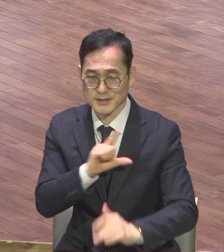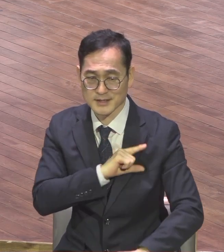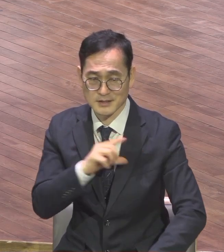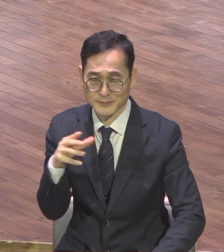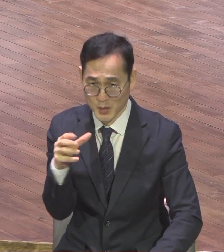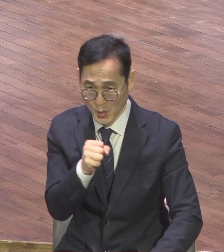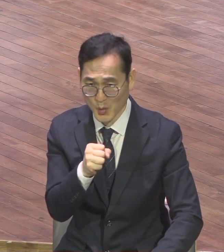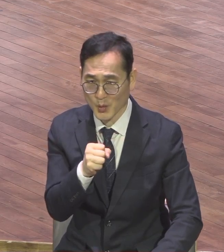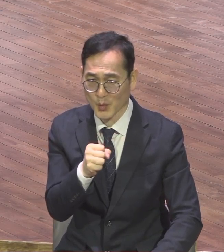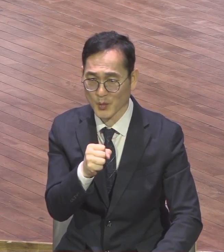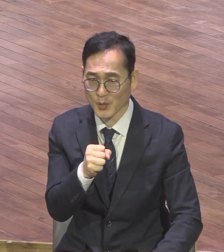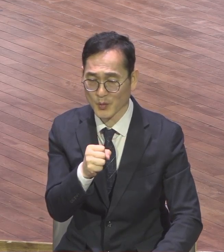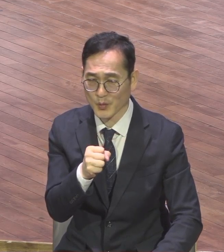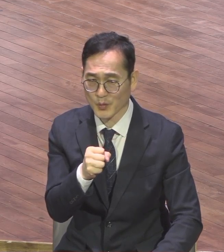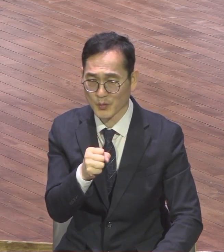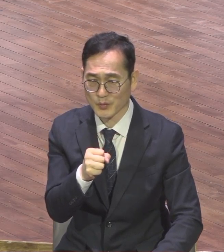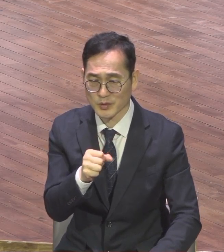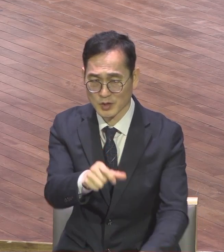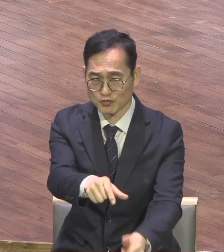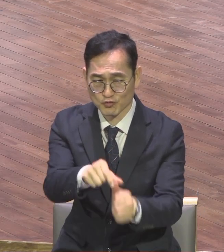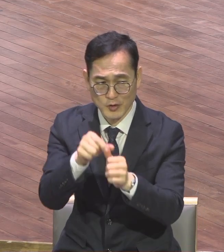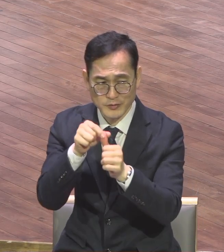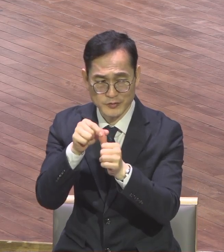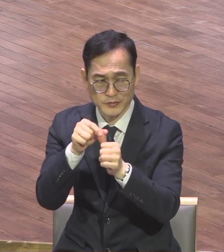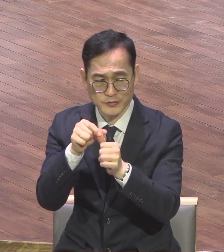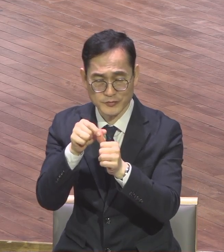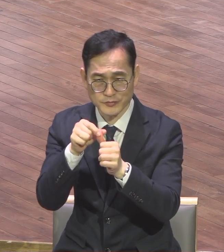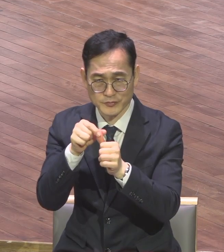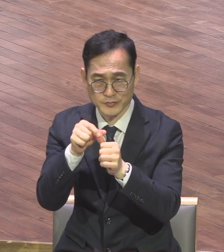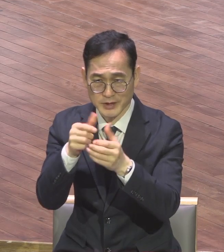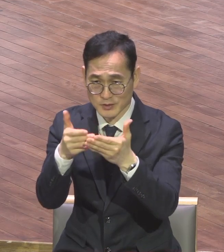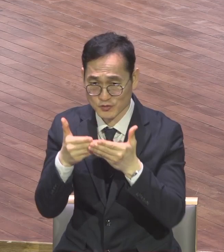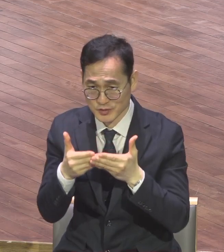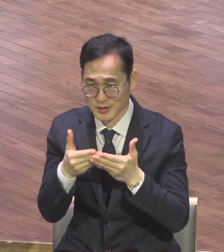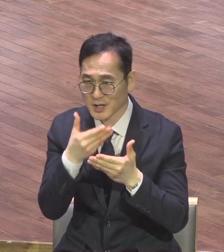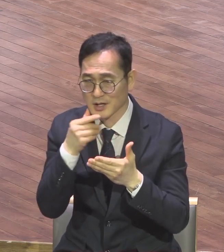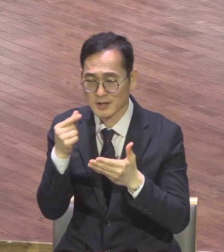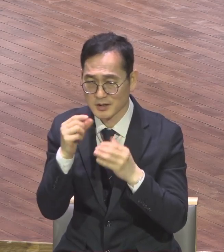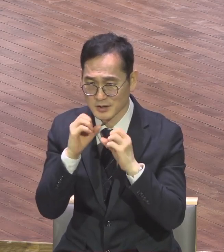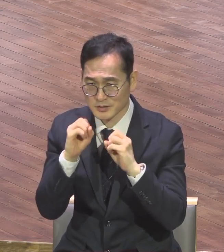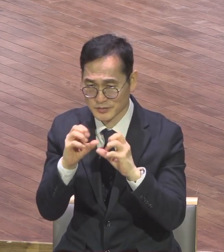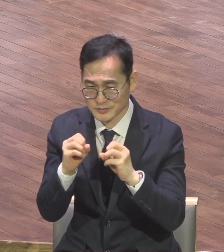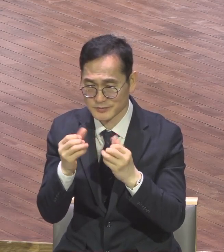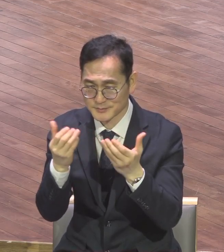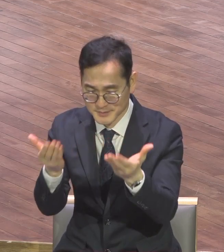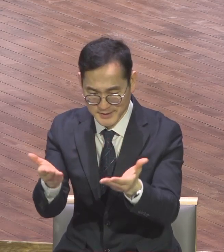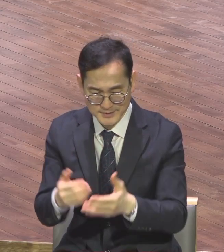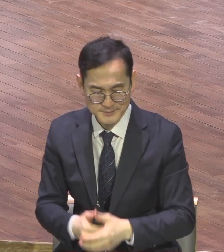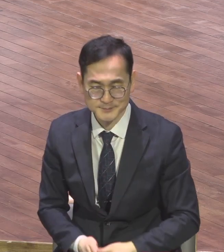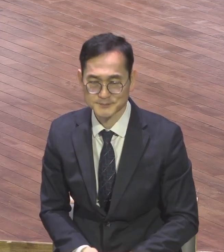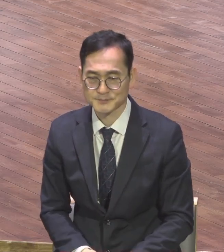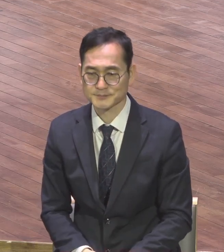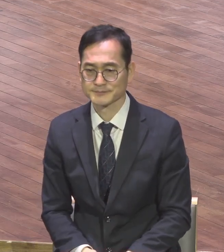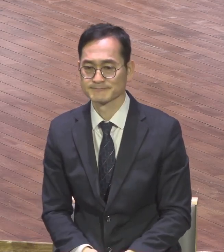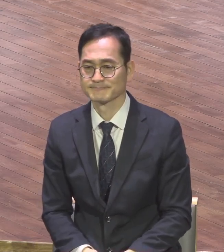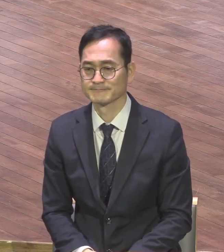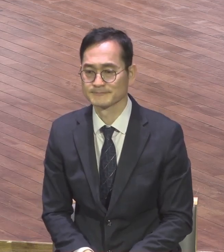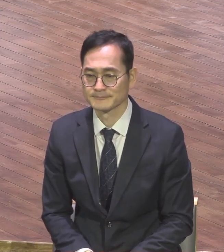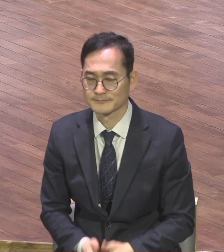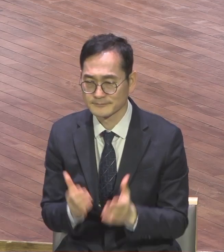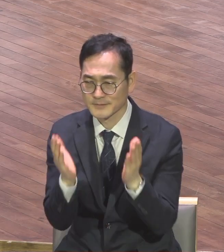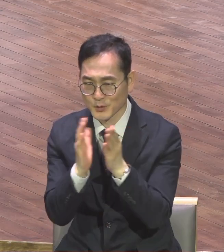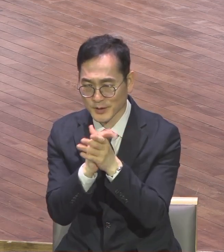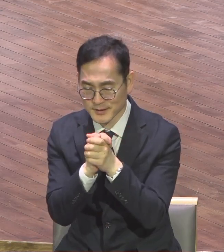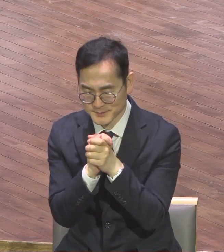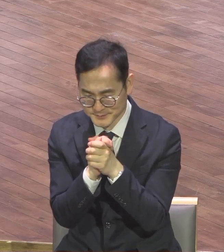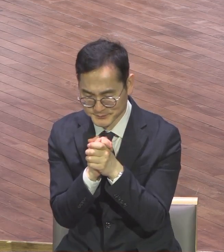선포해서 사람 살리는 전도자들 다 되시기를 주님으로 축복합니다. 기도합시다. 아버지 하나님, 영계 모든